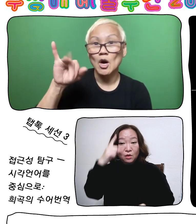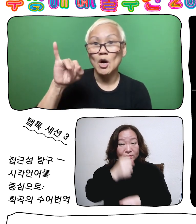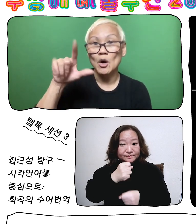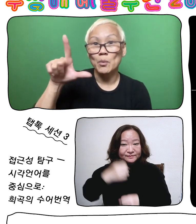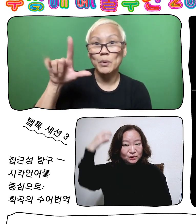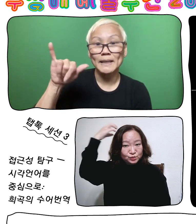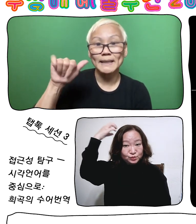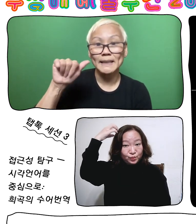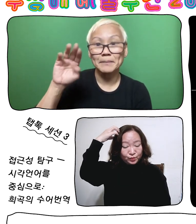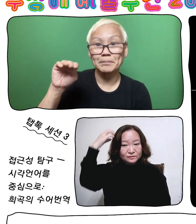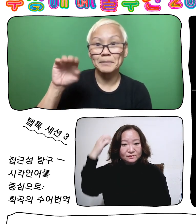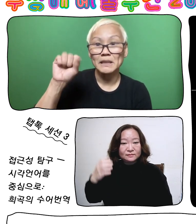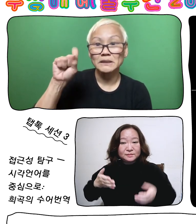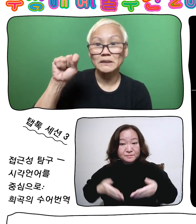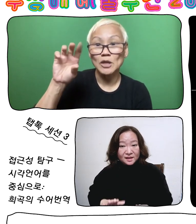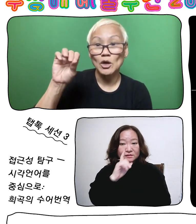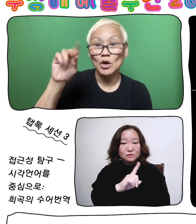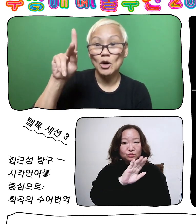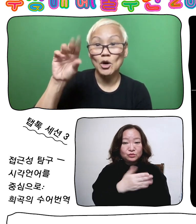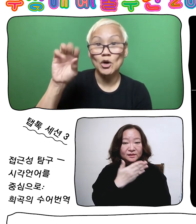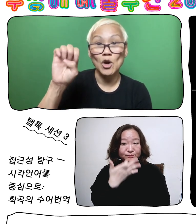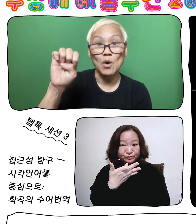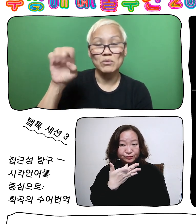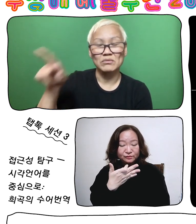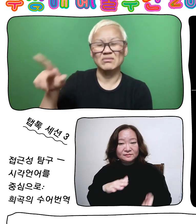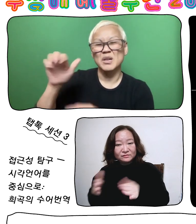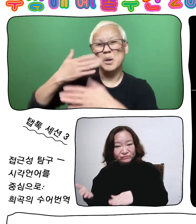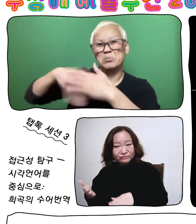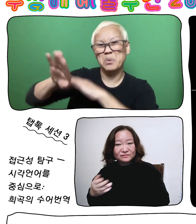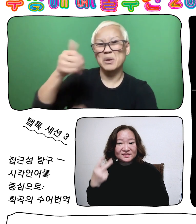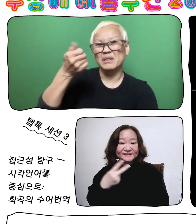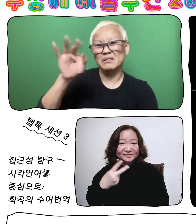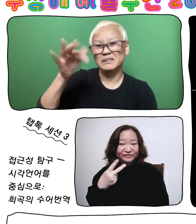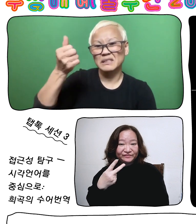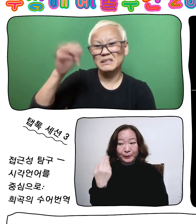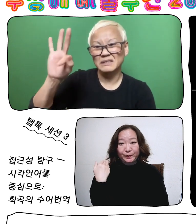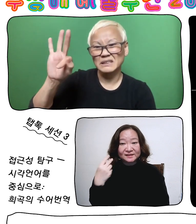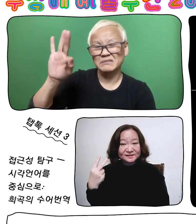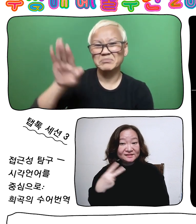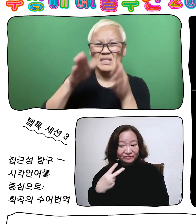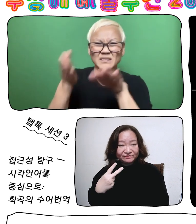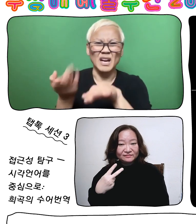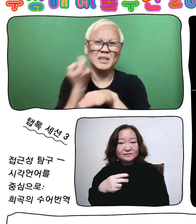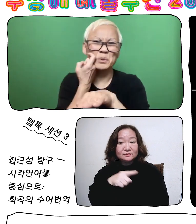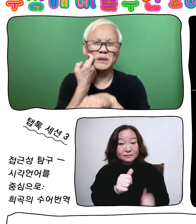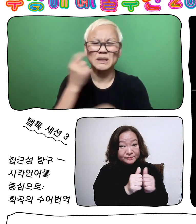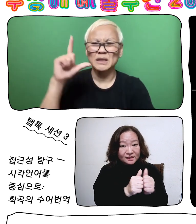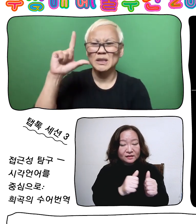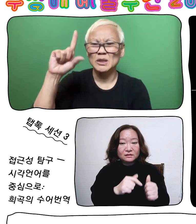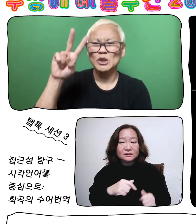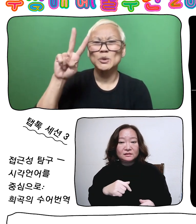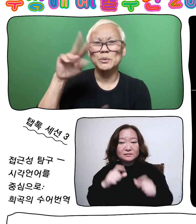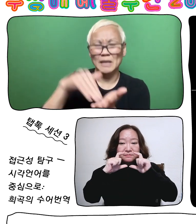윌리엄 스토코에 의해 미국 수어는 하나의 언어로서 공식적으로 인정받게 됩니다.